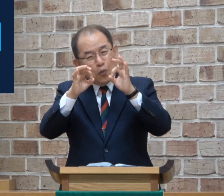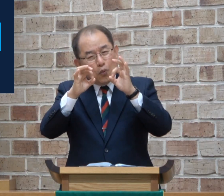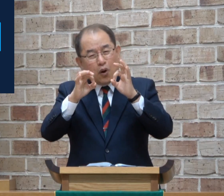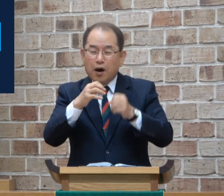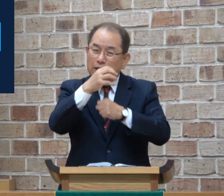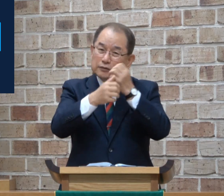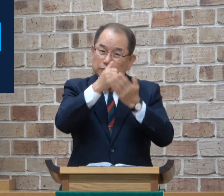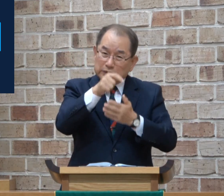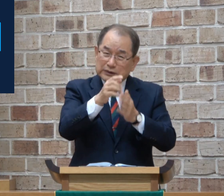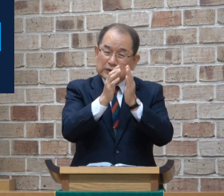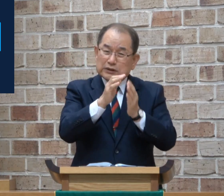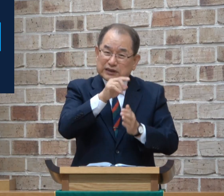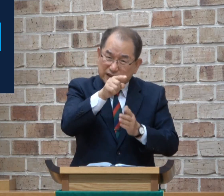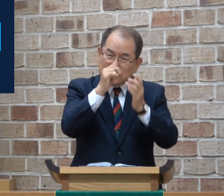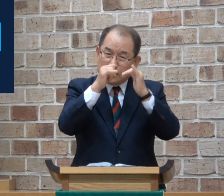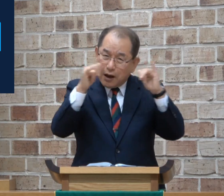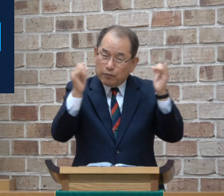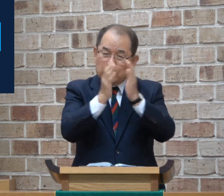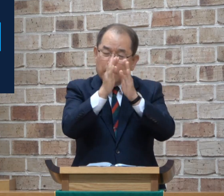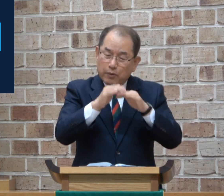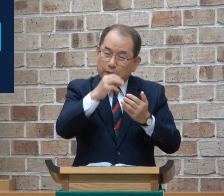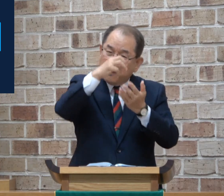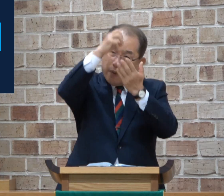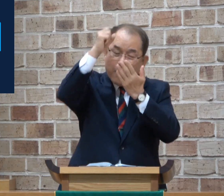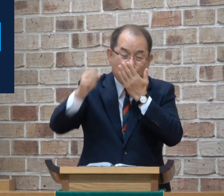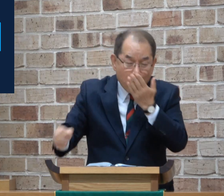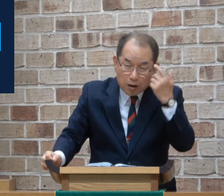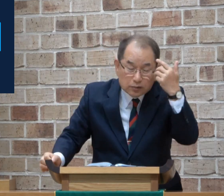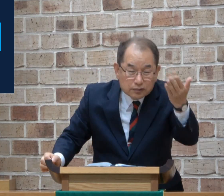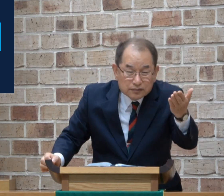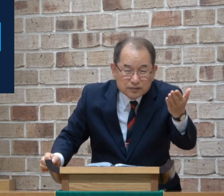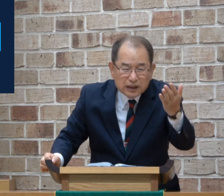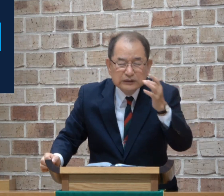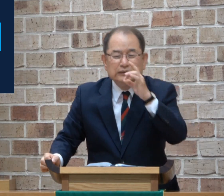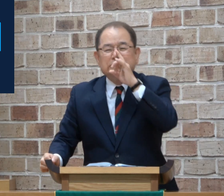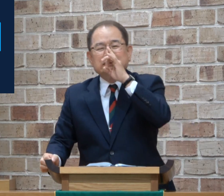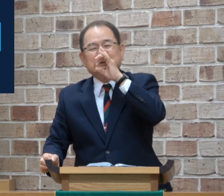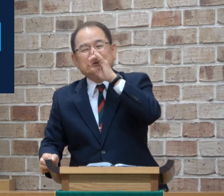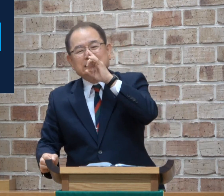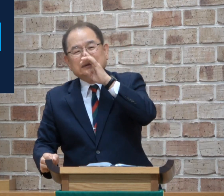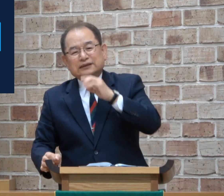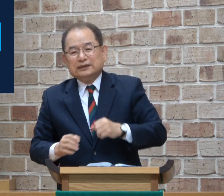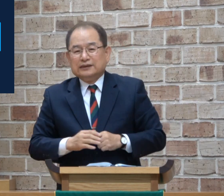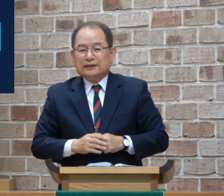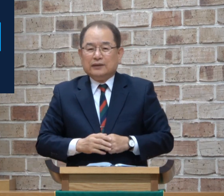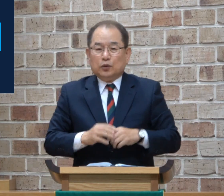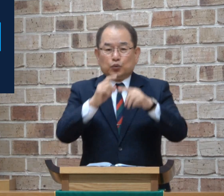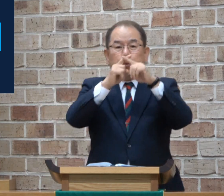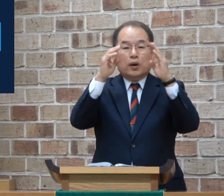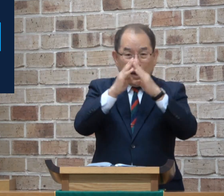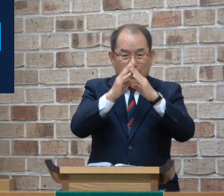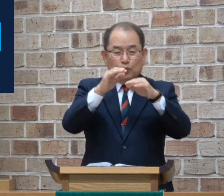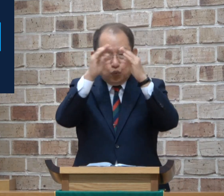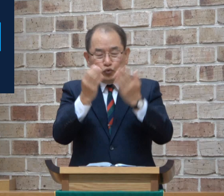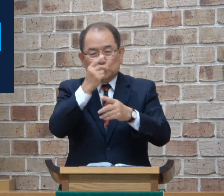그런 예배를 하나님께서 받으시겠습니까? 아닙니다. 교회가 모든 성도가 하나 되지